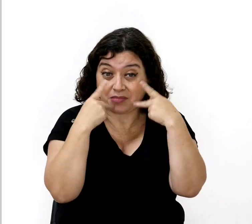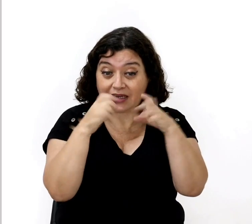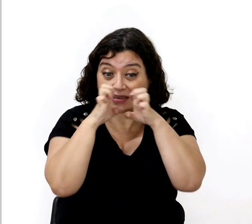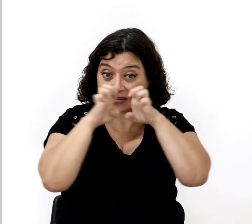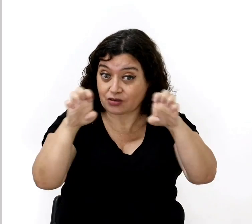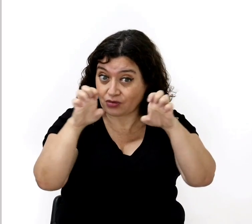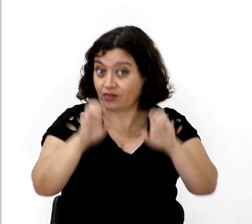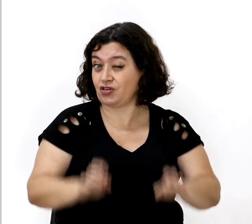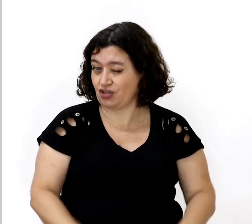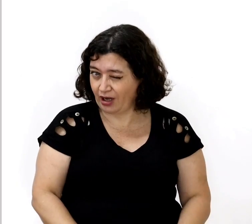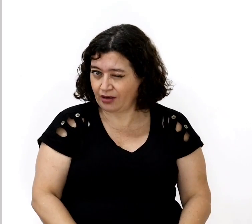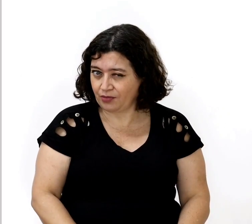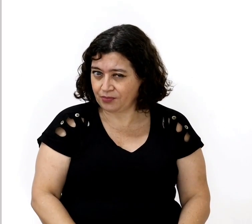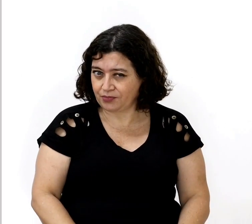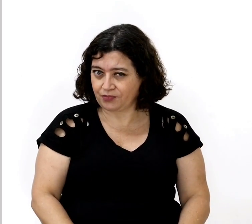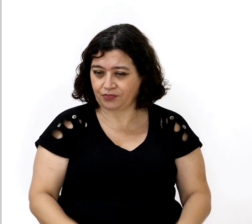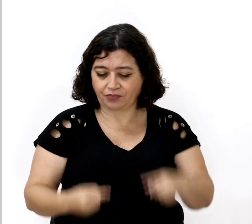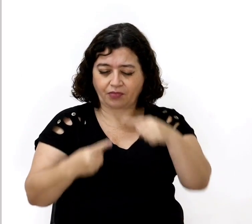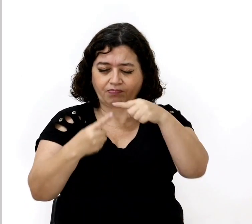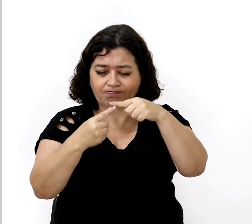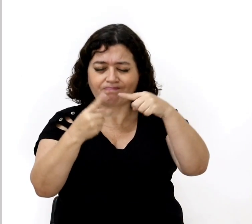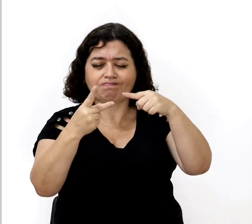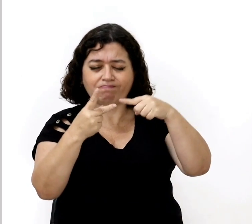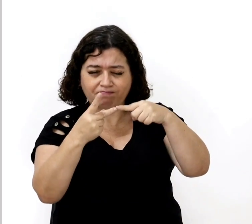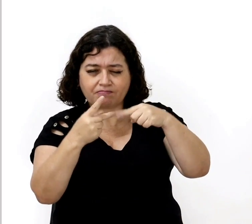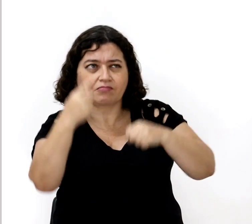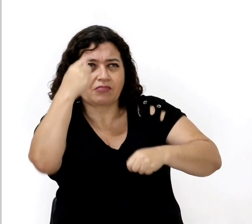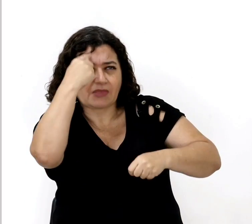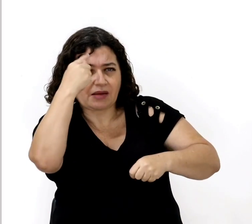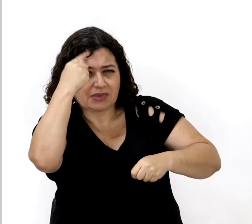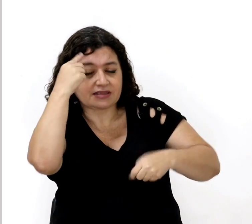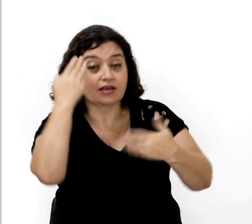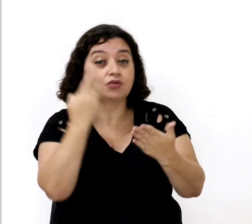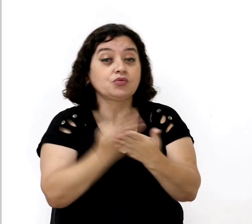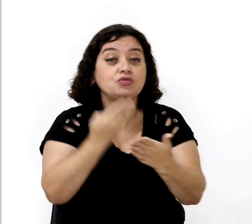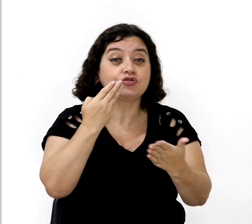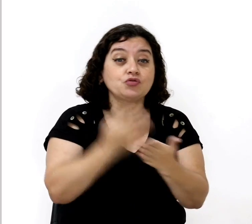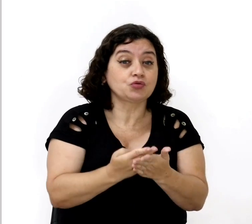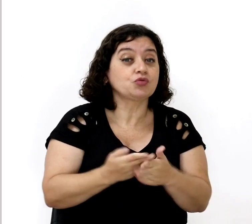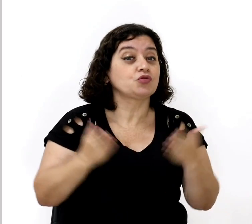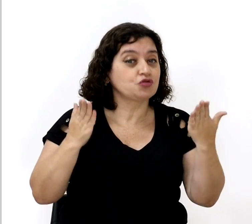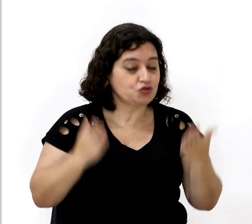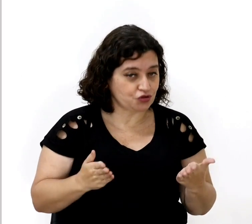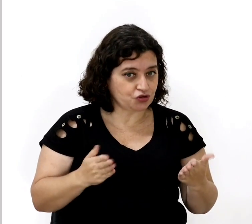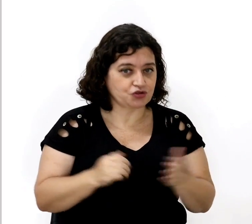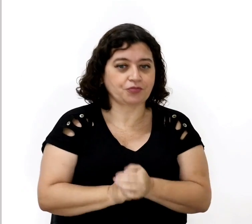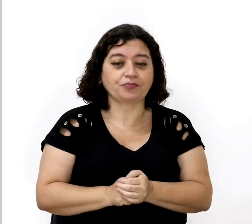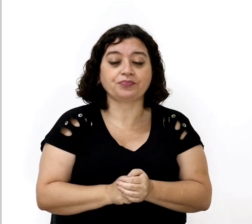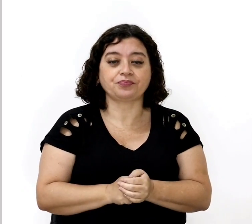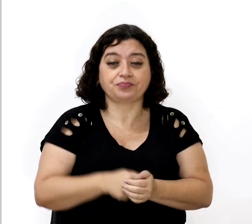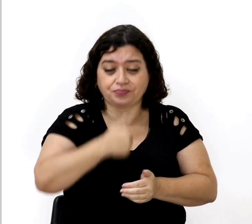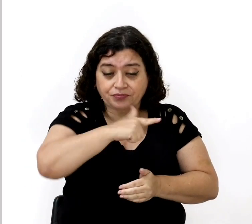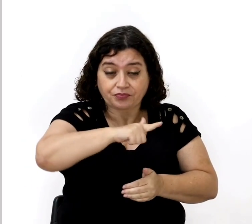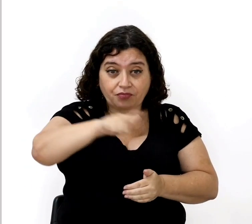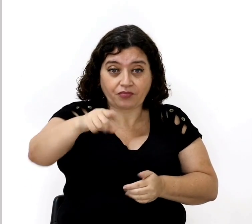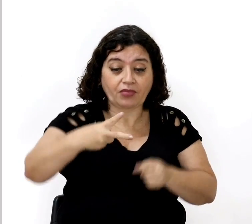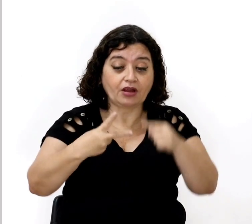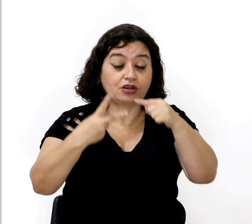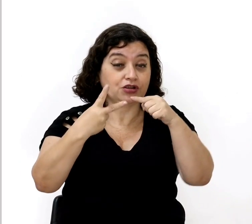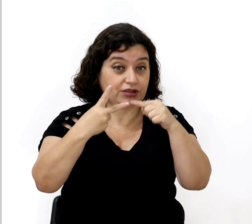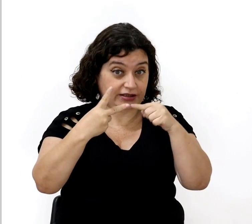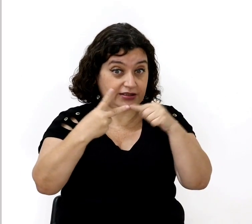Bom, esses são alguns pontos para a gente pensar nesse estudo da nossa lição. E para a gente caminhar então para